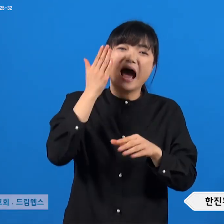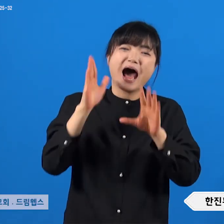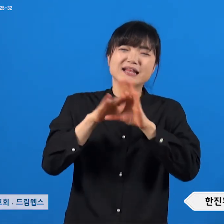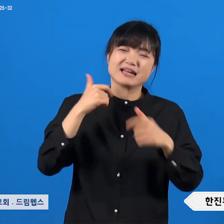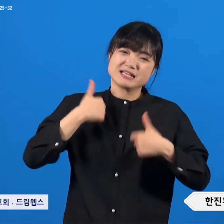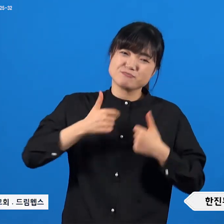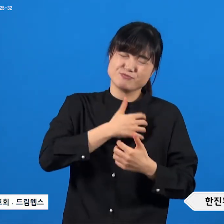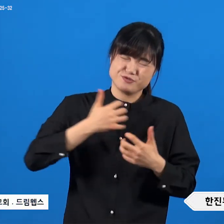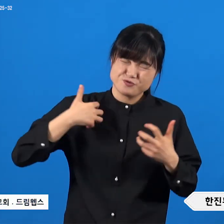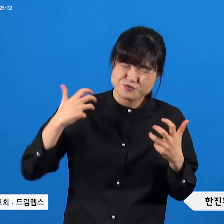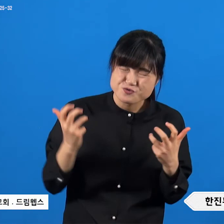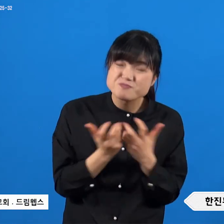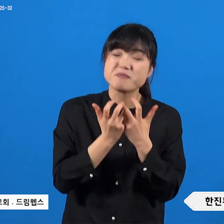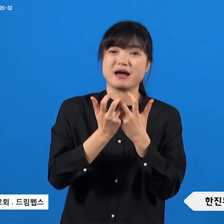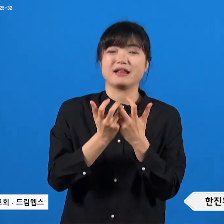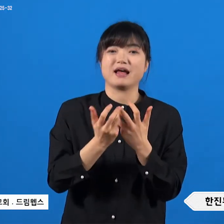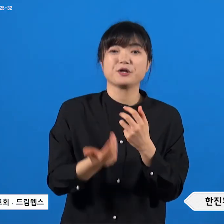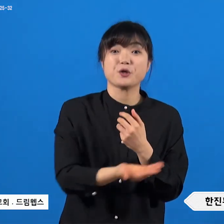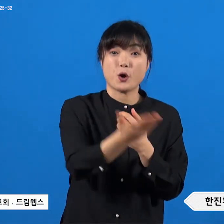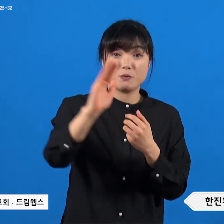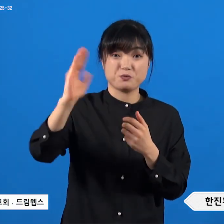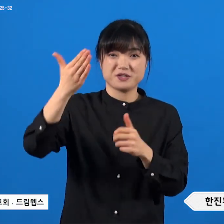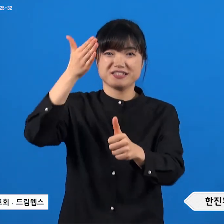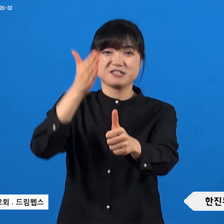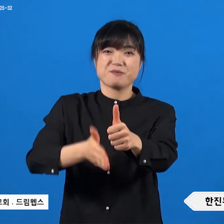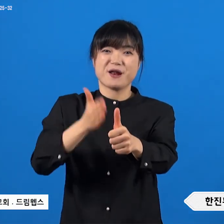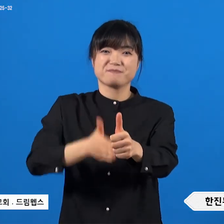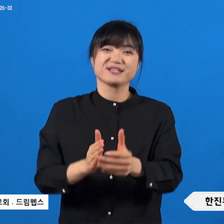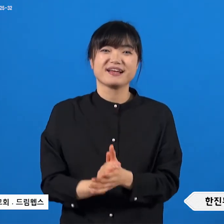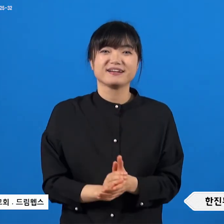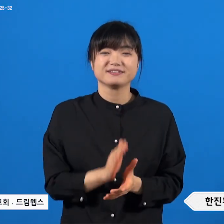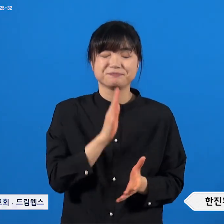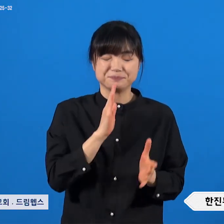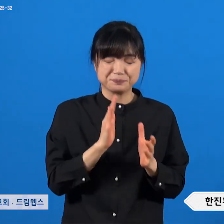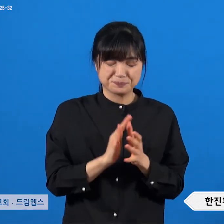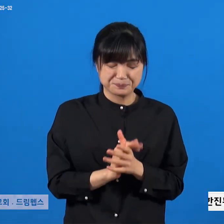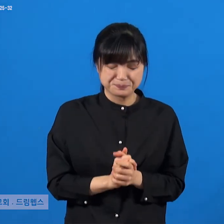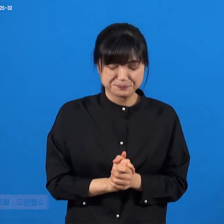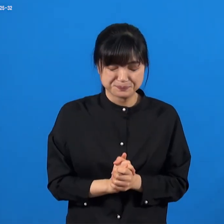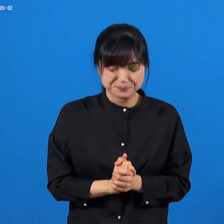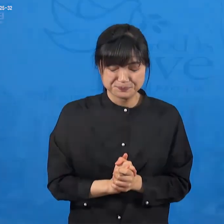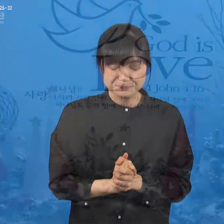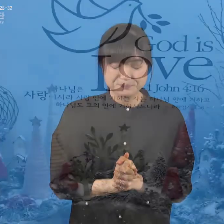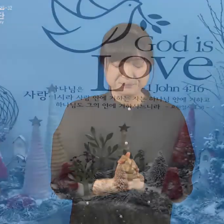하늘의 기쁨이 충만한 그런 우리 모든 성도들 될 수 있기를 바랍니다.